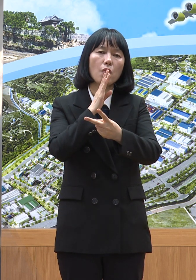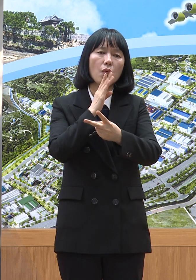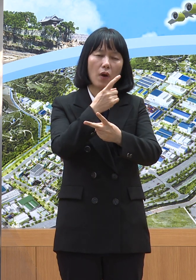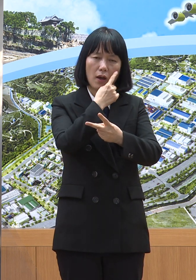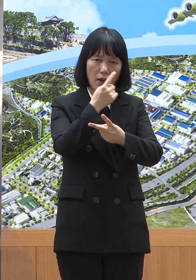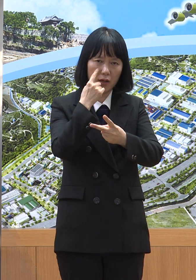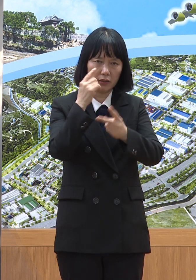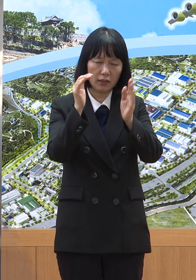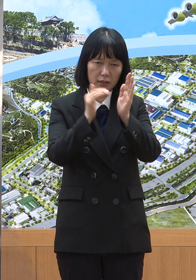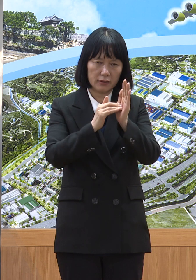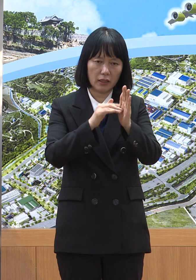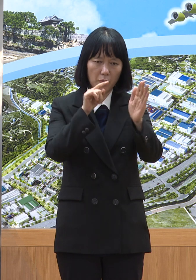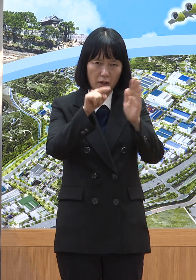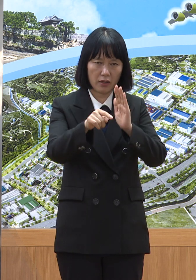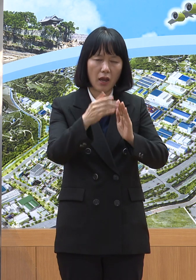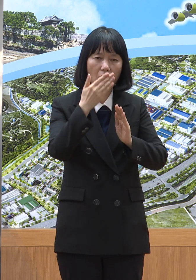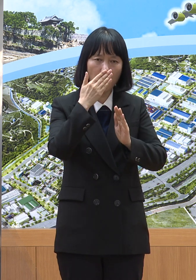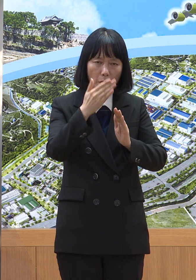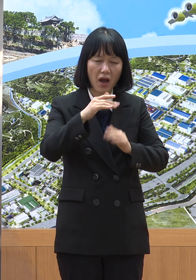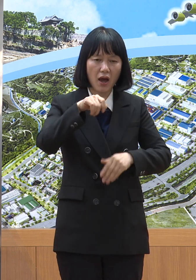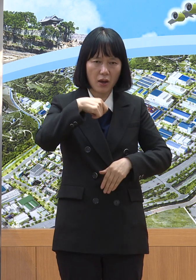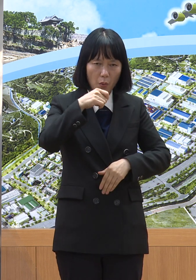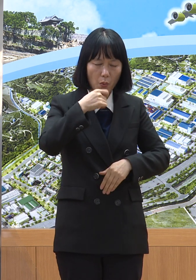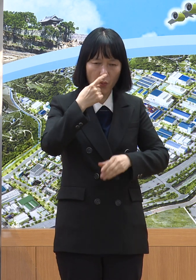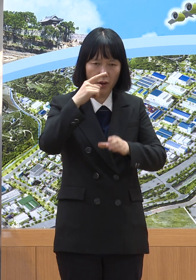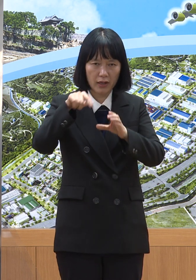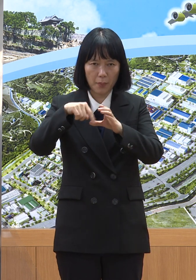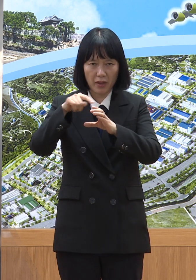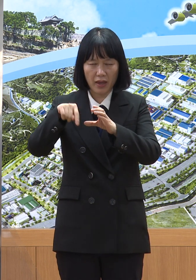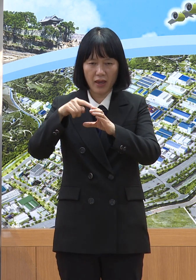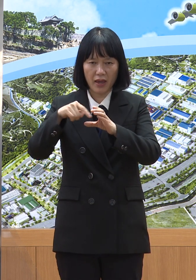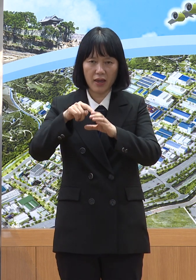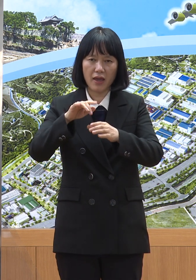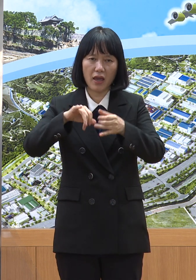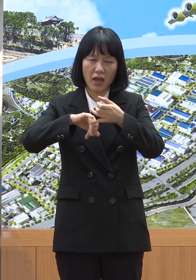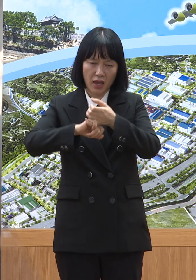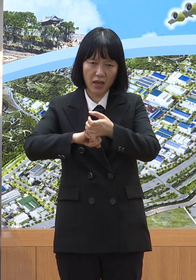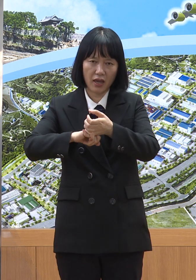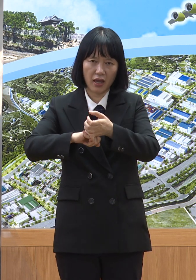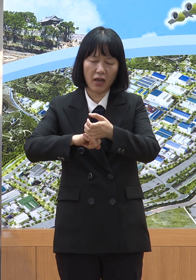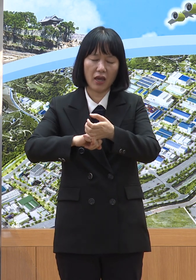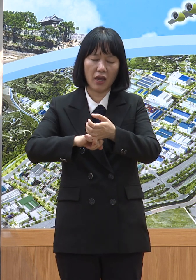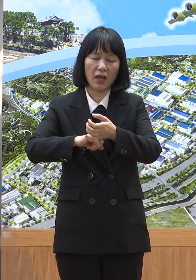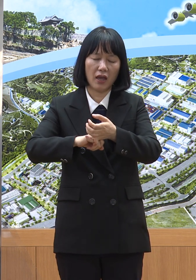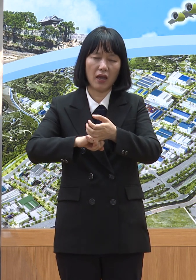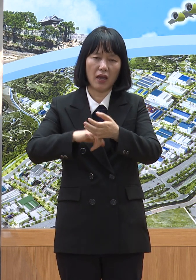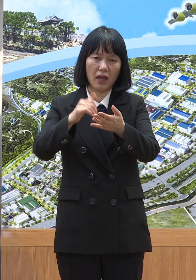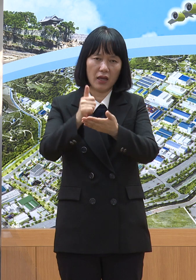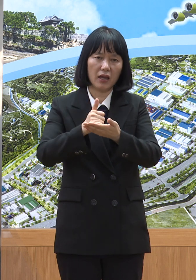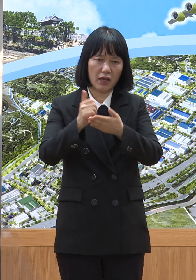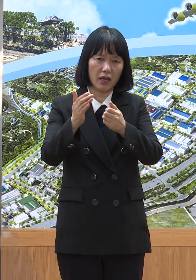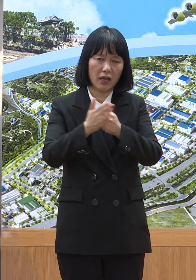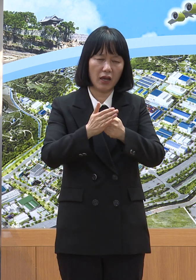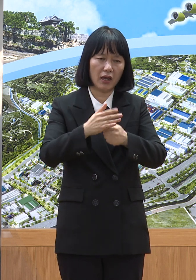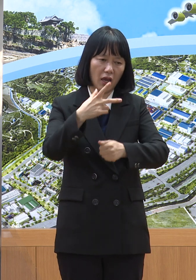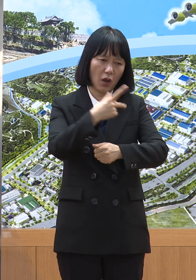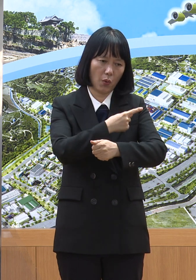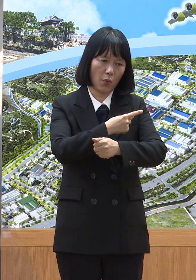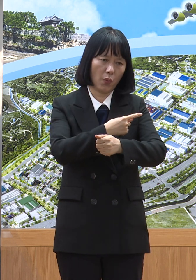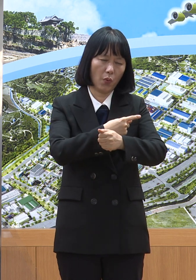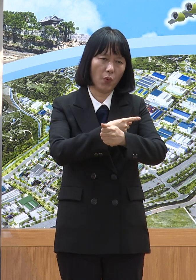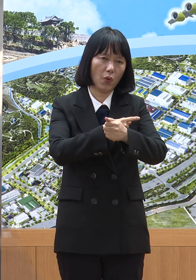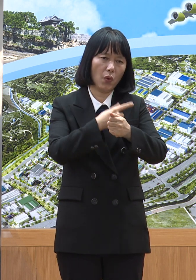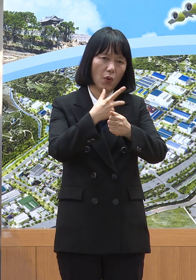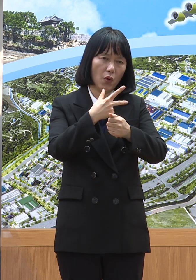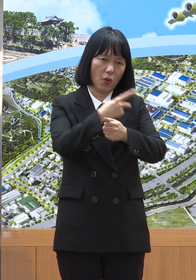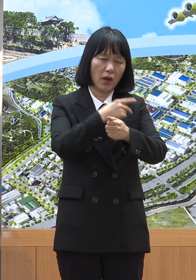분들만 입장 가능하며 다만 식당, 카페에는 필수 이용 시설인 점을 감안해 미접종자 1명에